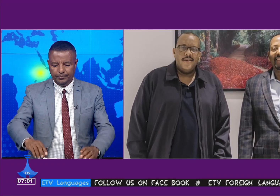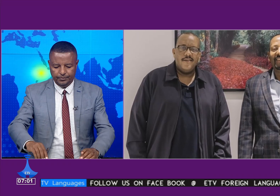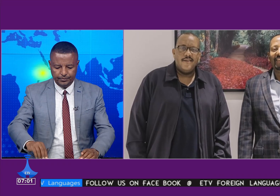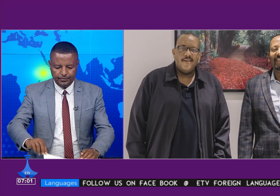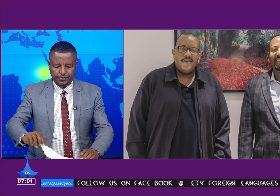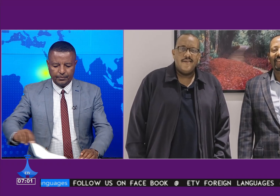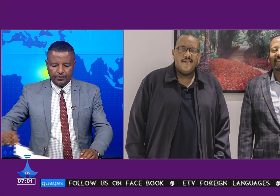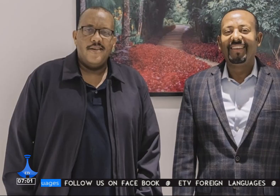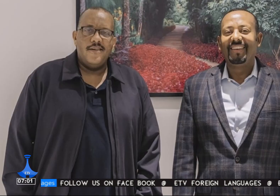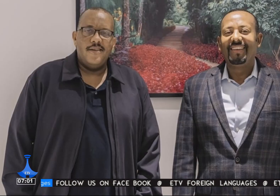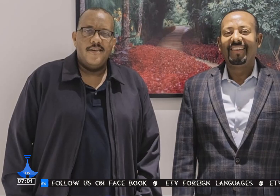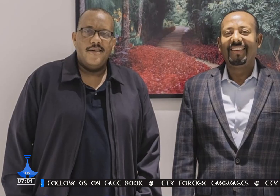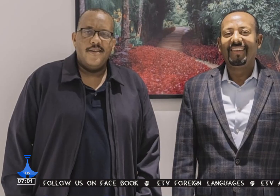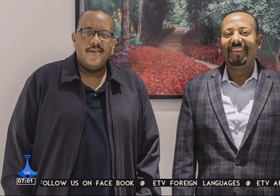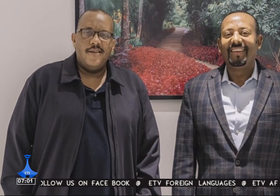አስታውቋል።